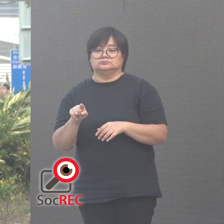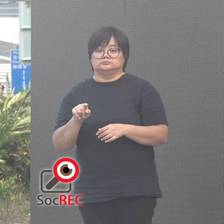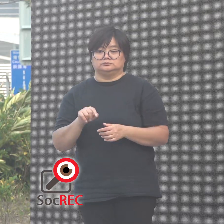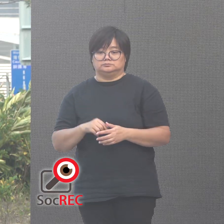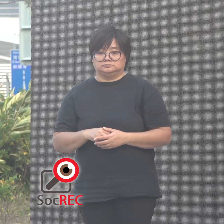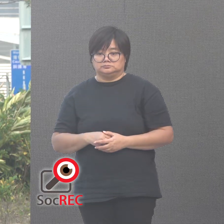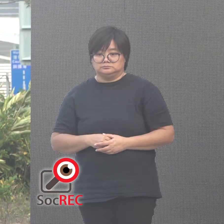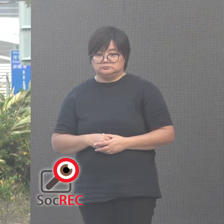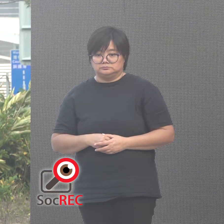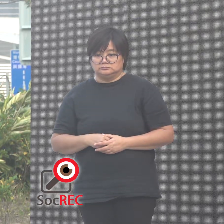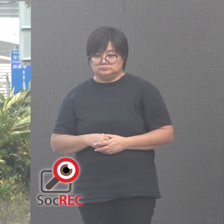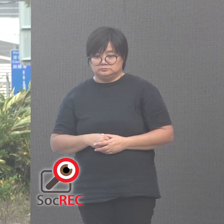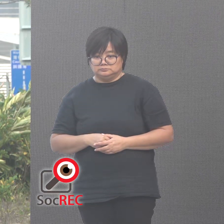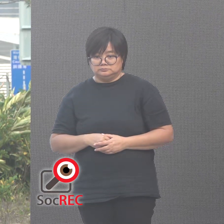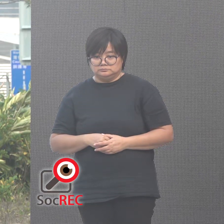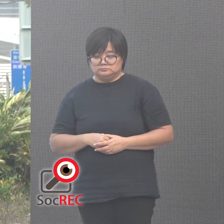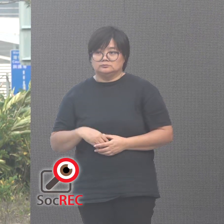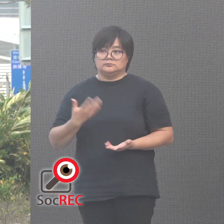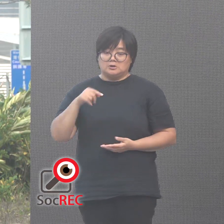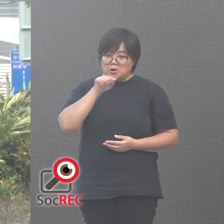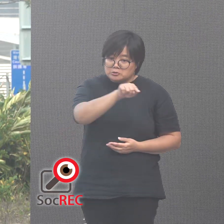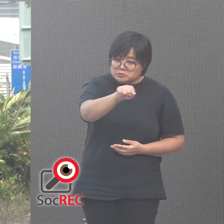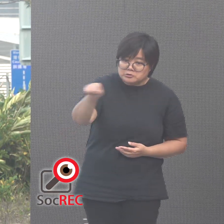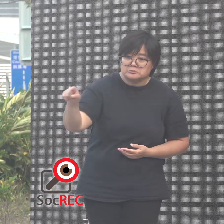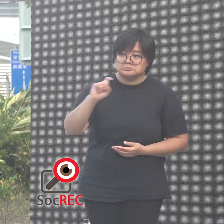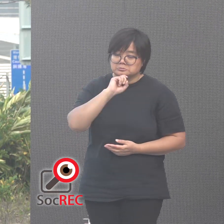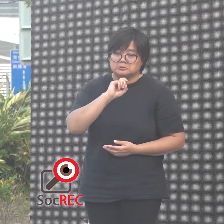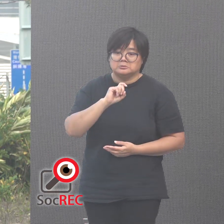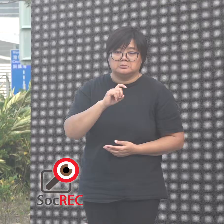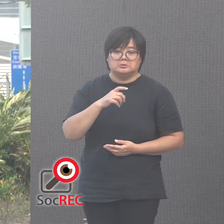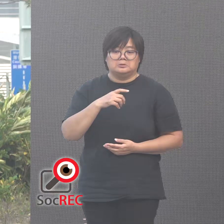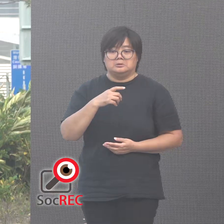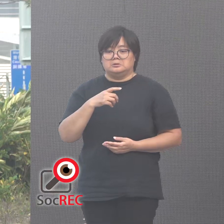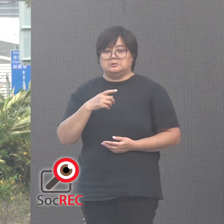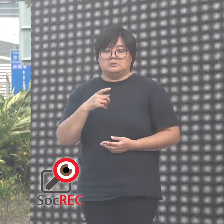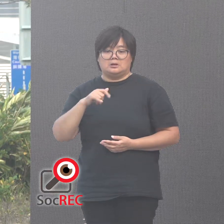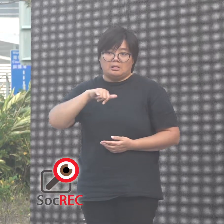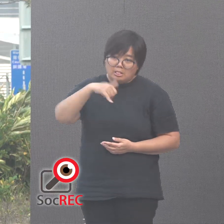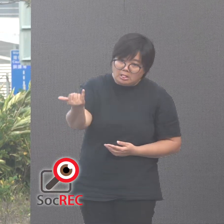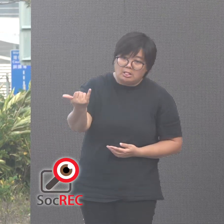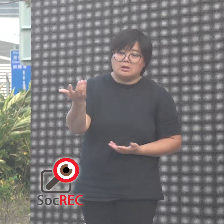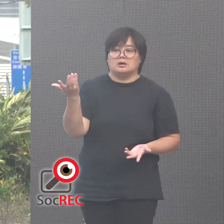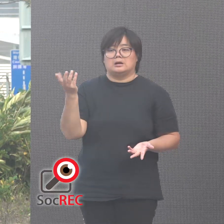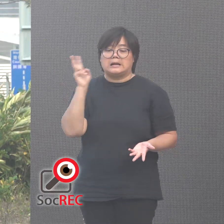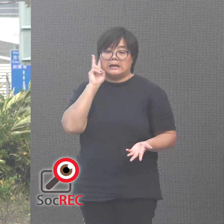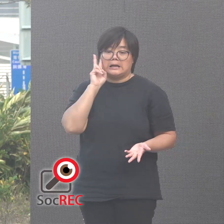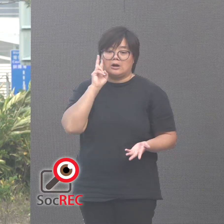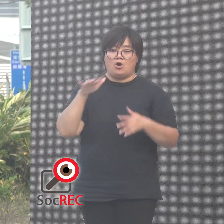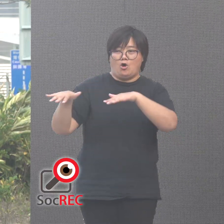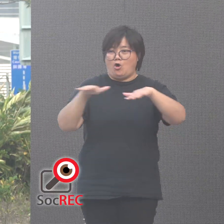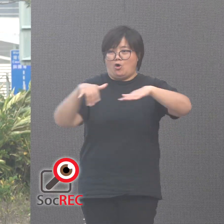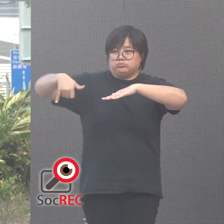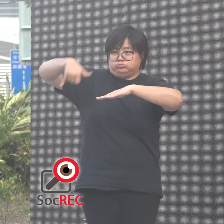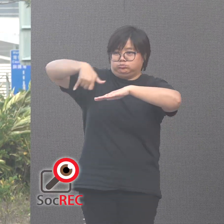唔同嘅義士佢哋嘅紀念，有陳永林，有周子樂佢哋，